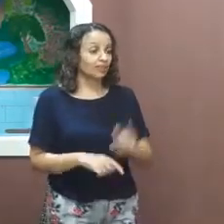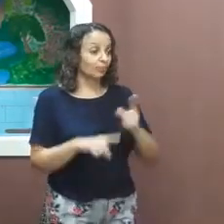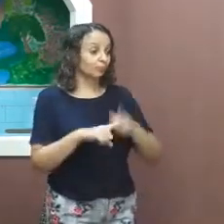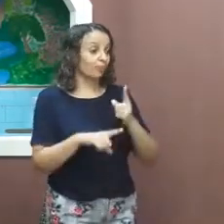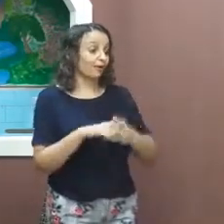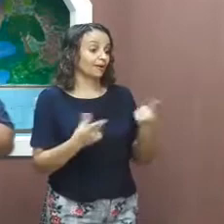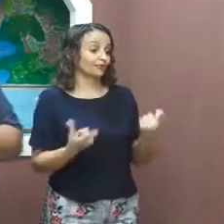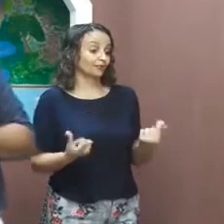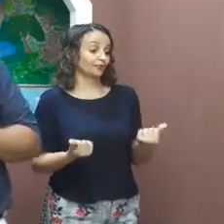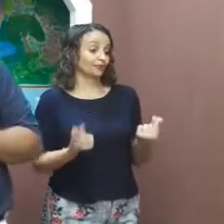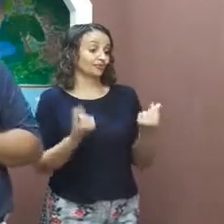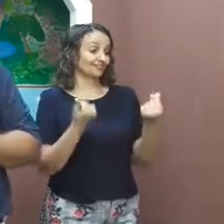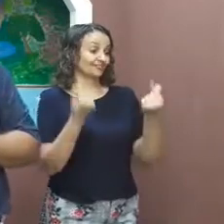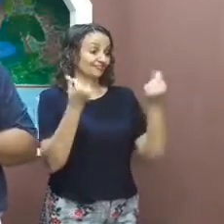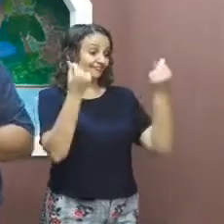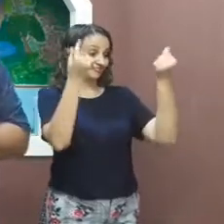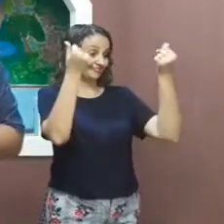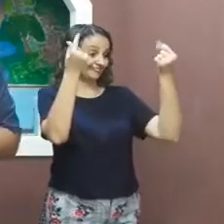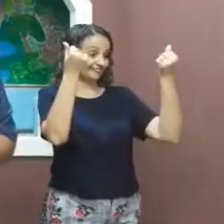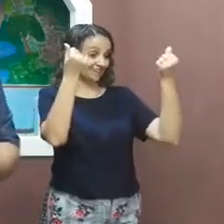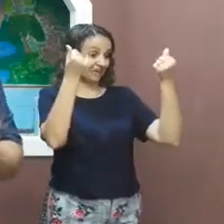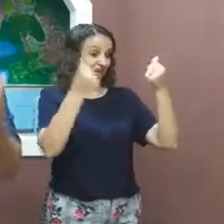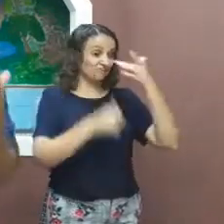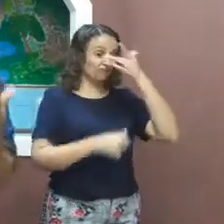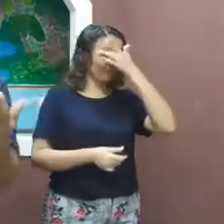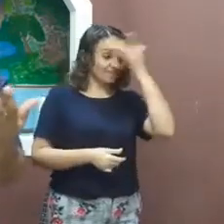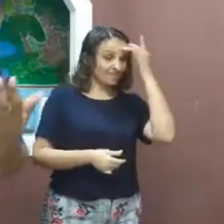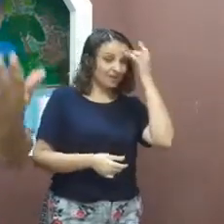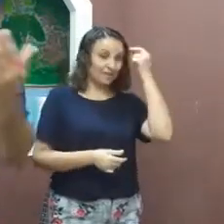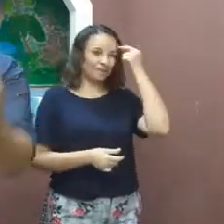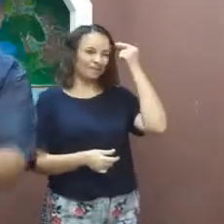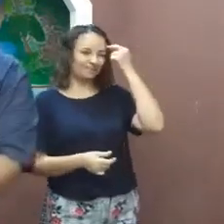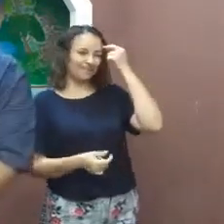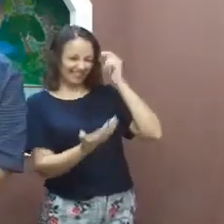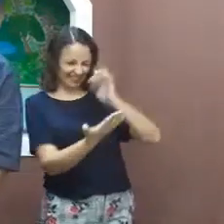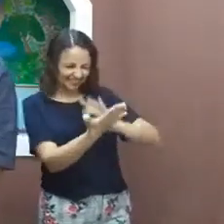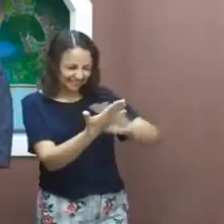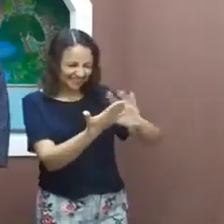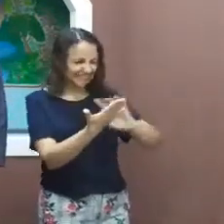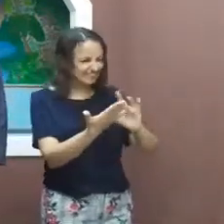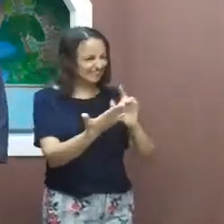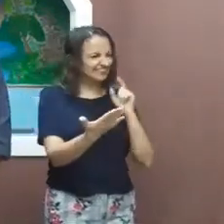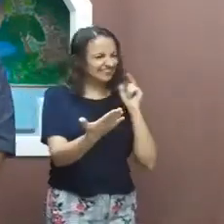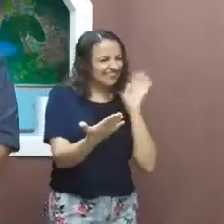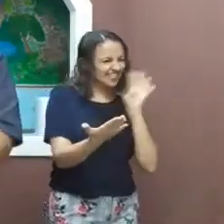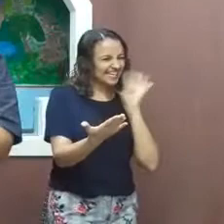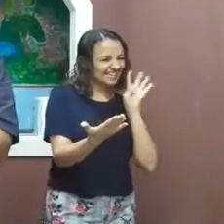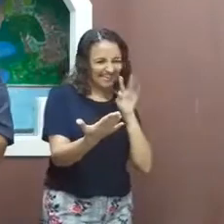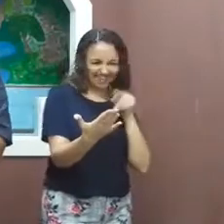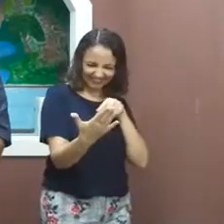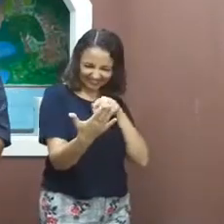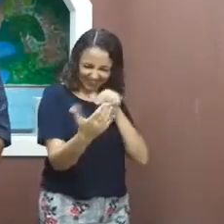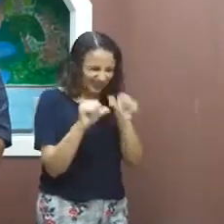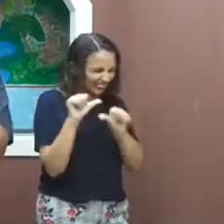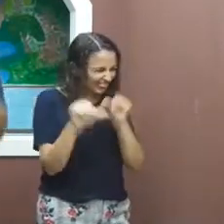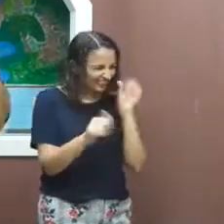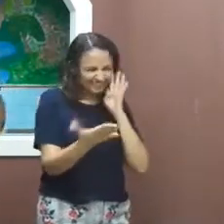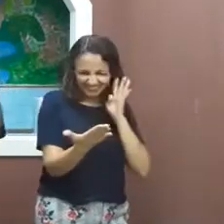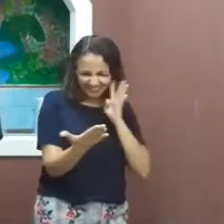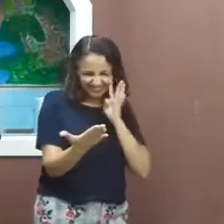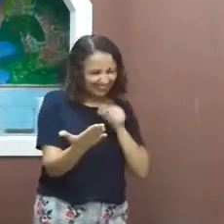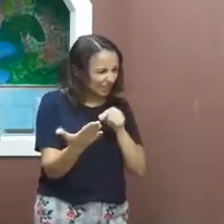Ah, mistério! O povo pensa que é porque acha que ele é bonito, quer deixar um negócio bonitinho lá para todo mundo ver.